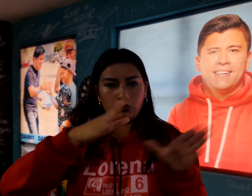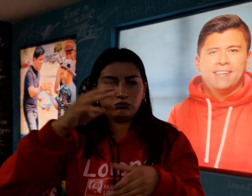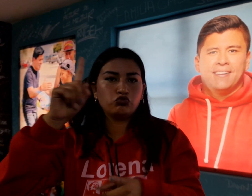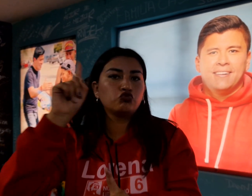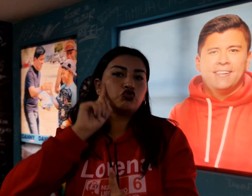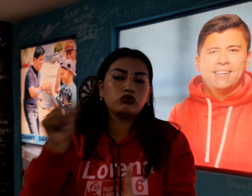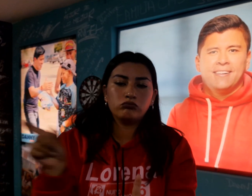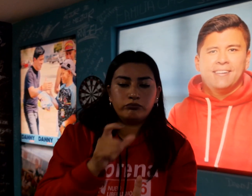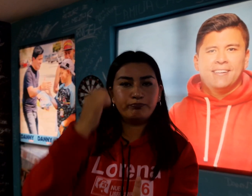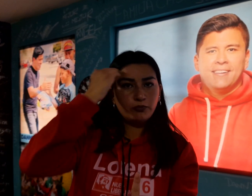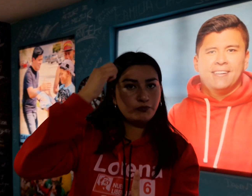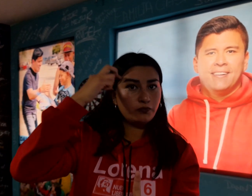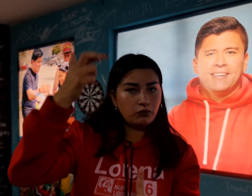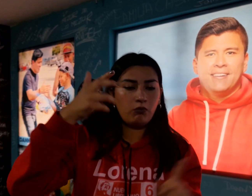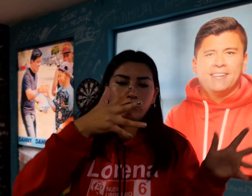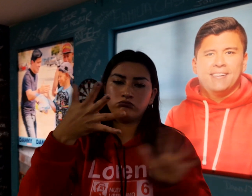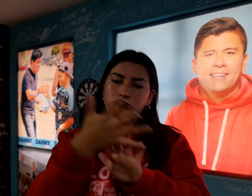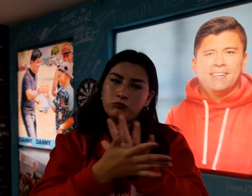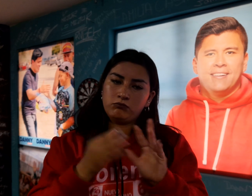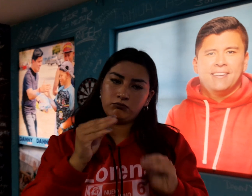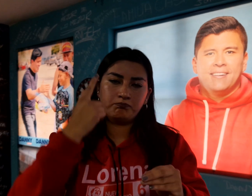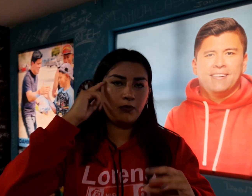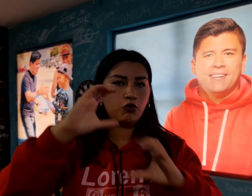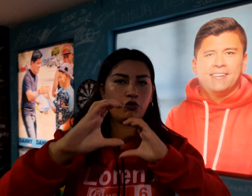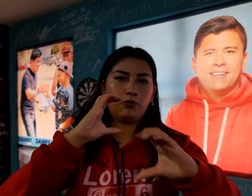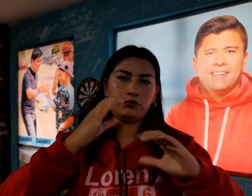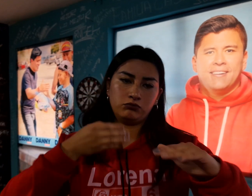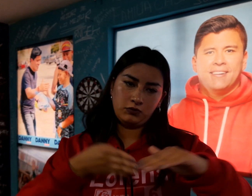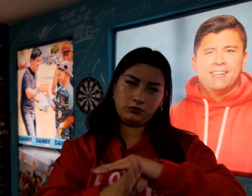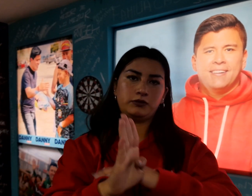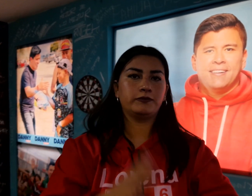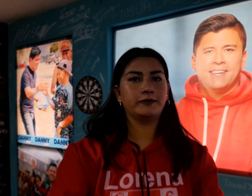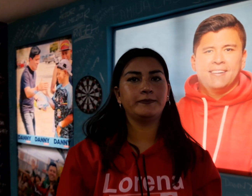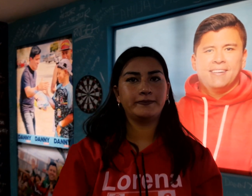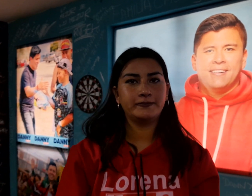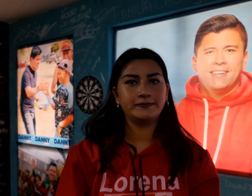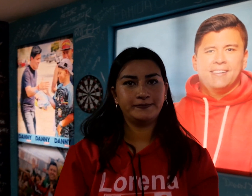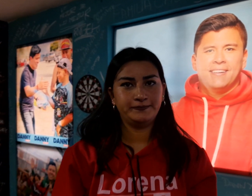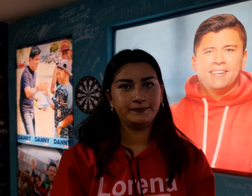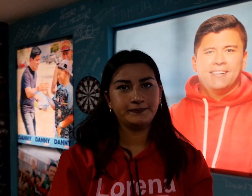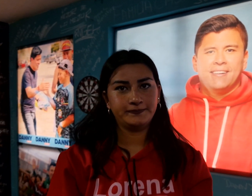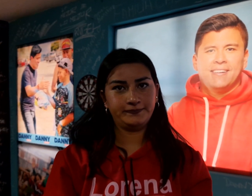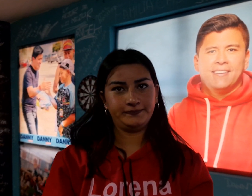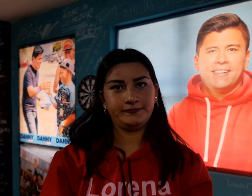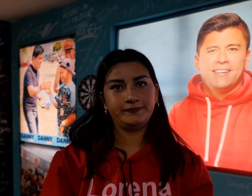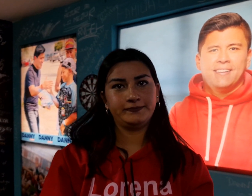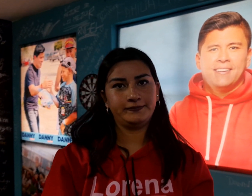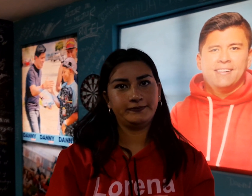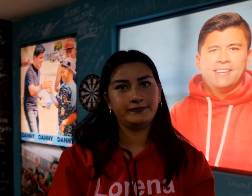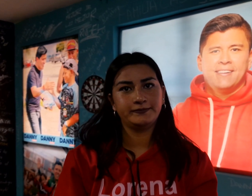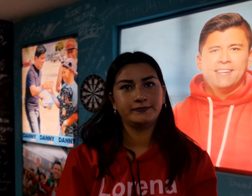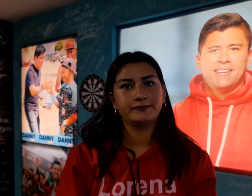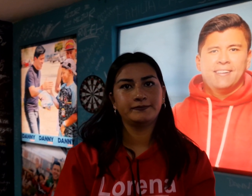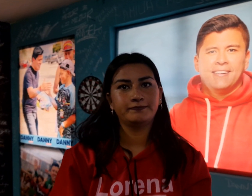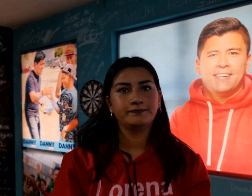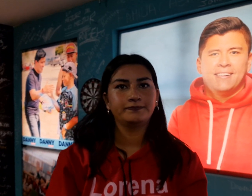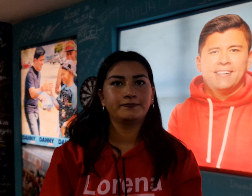señas en los diferentes episodios, en los diferentes lugares. Es muy importante la comunicación para la accesibilidad. Sí, porque en